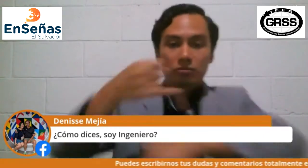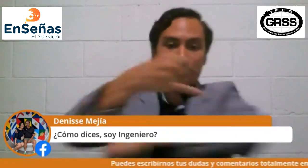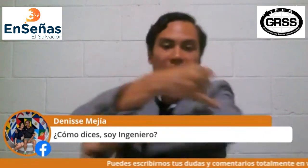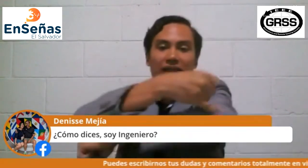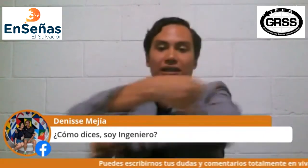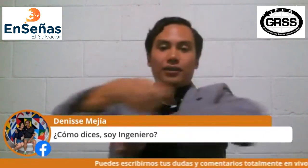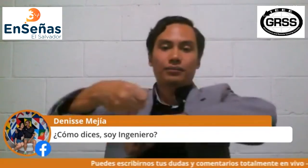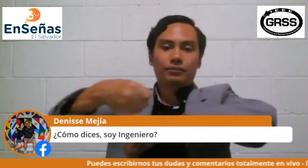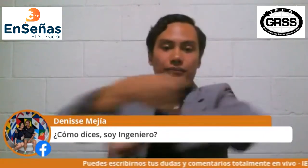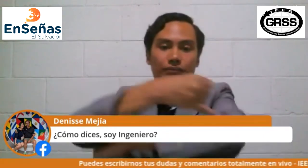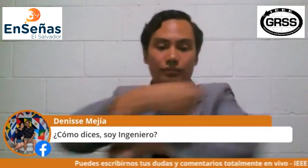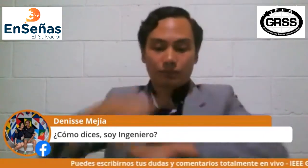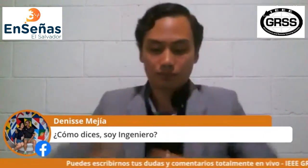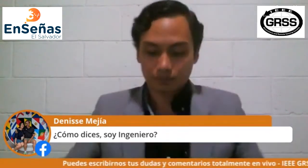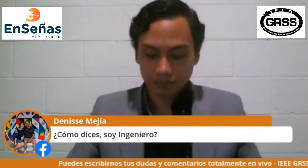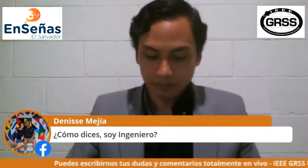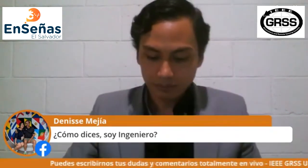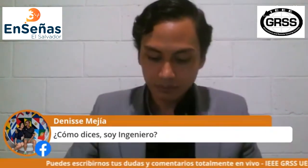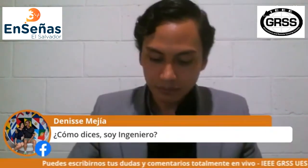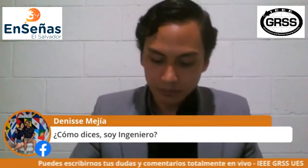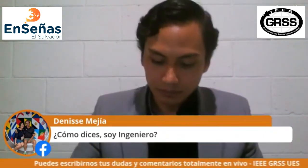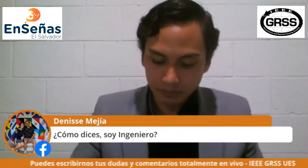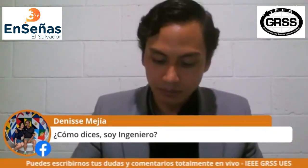O ingeniero.